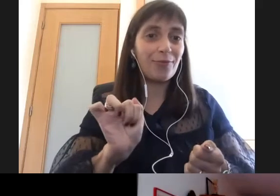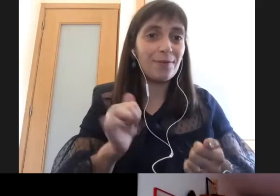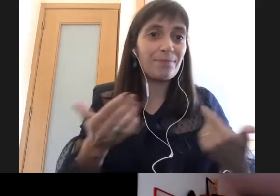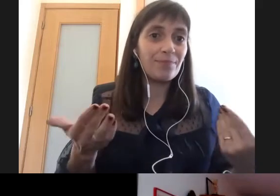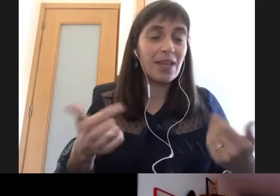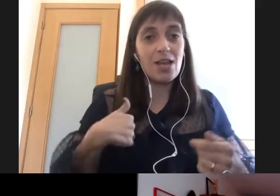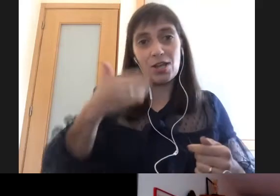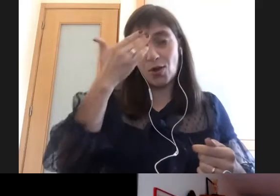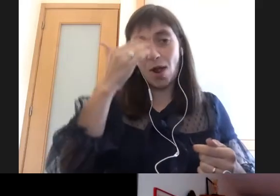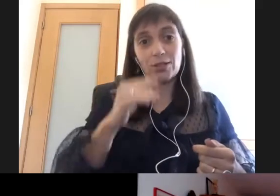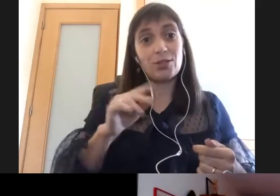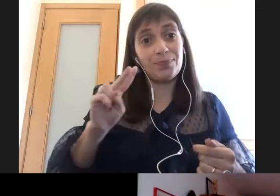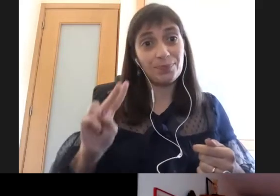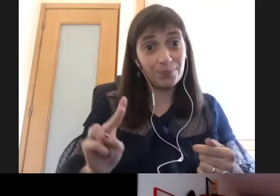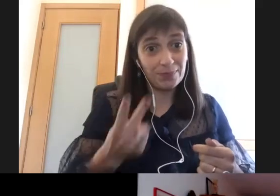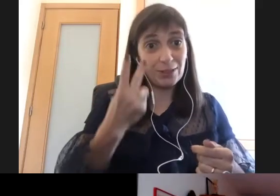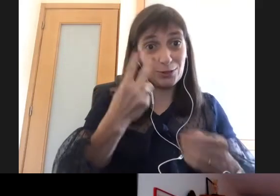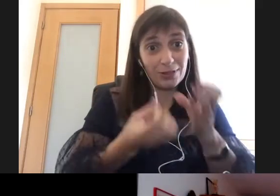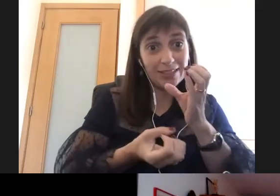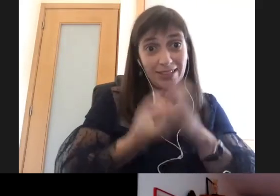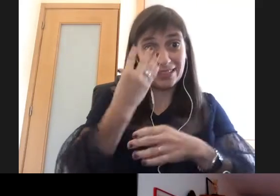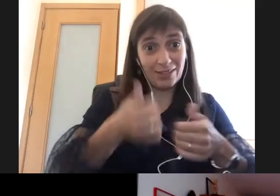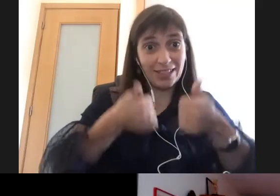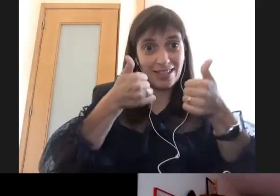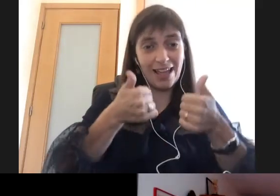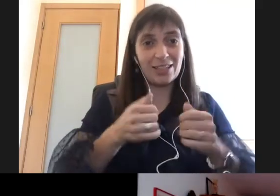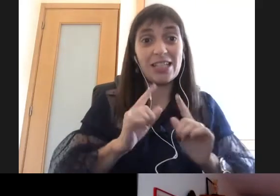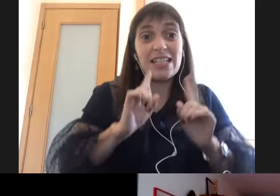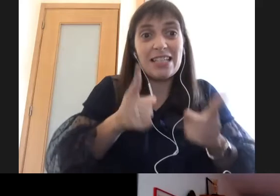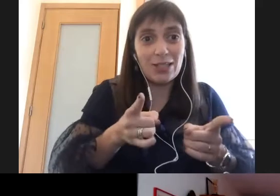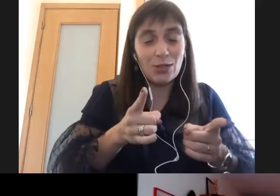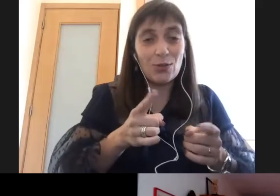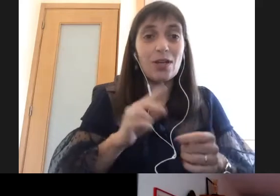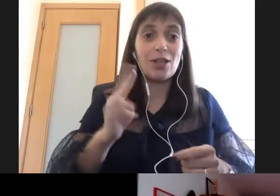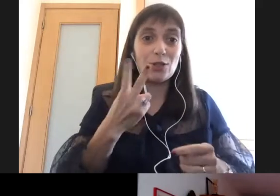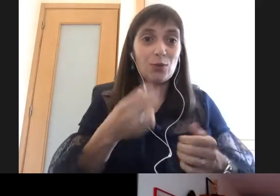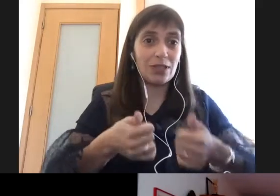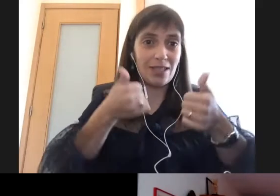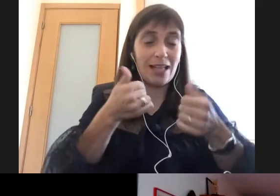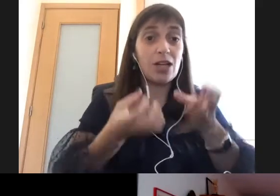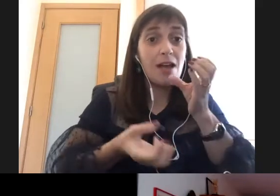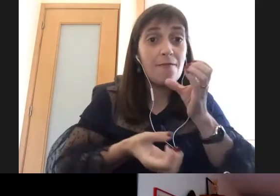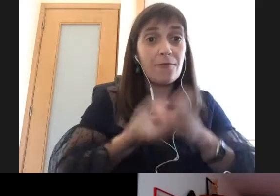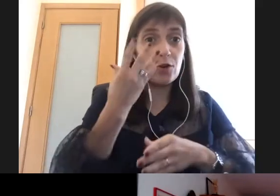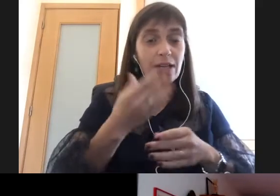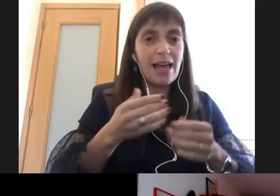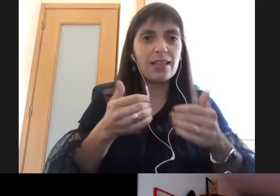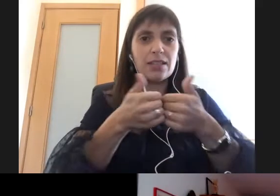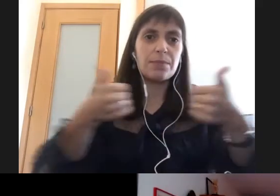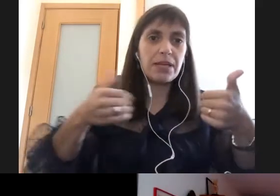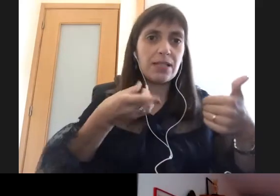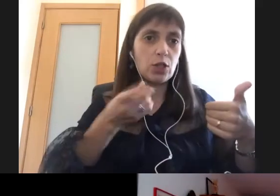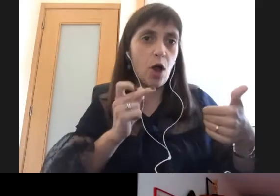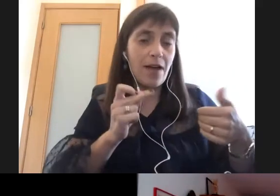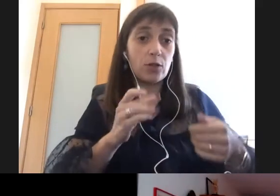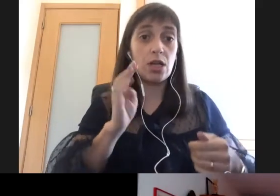é dessa fundação e desses anos iniciais, dessas décadas iniciais das duas cidades, foram fundados com nove anos de diferença. São